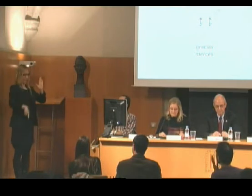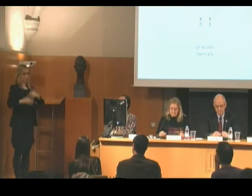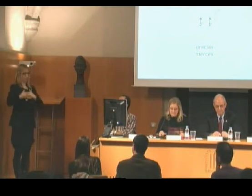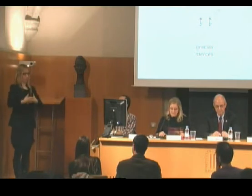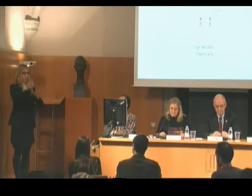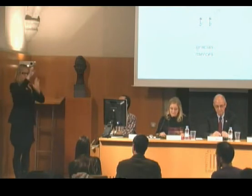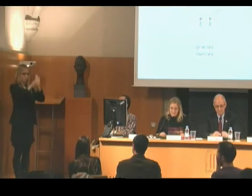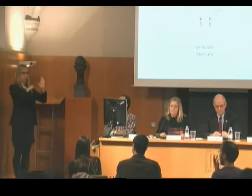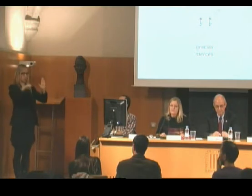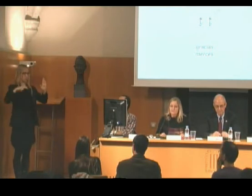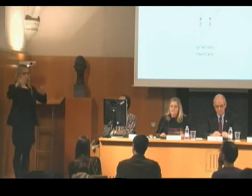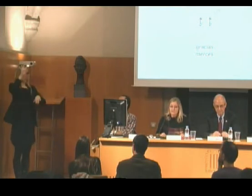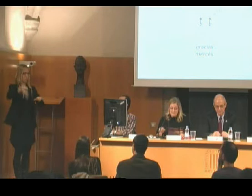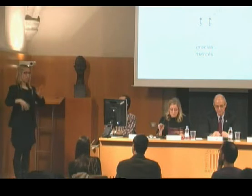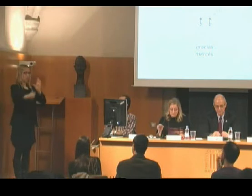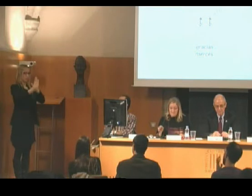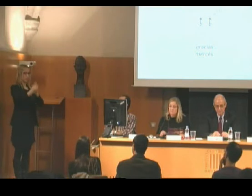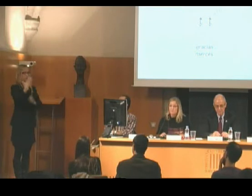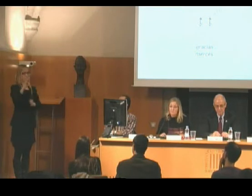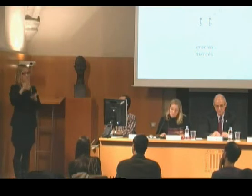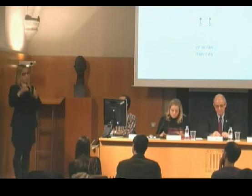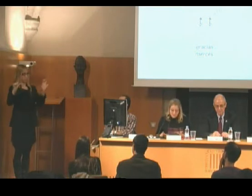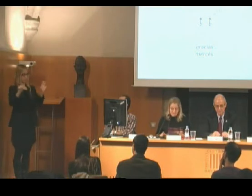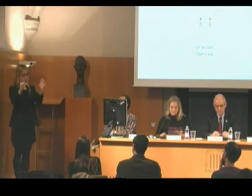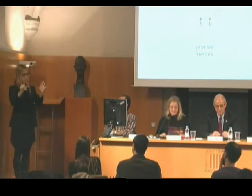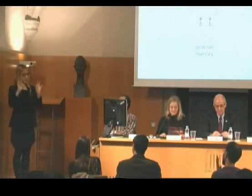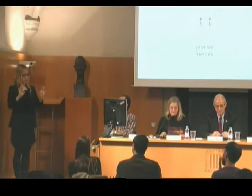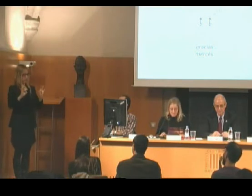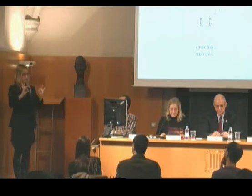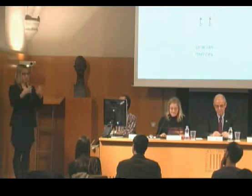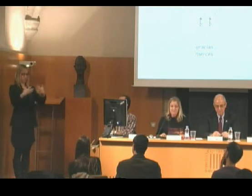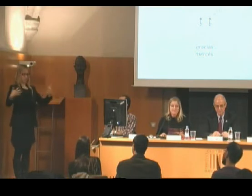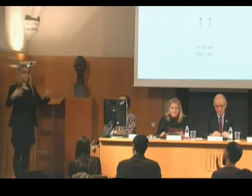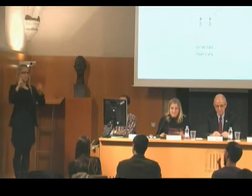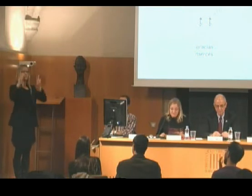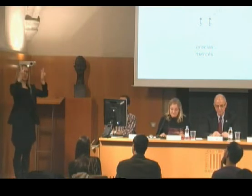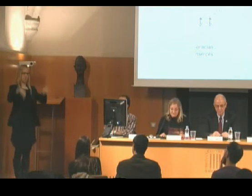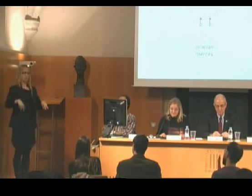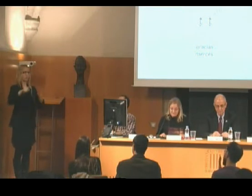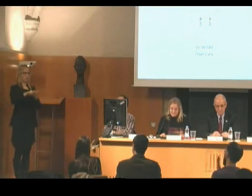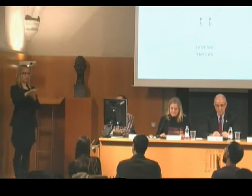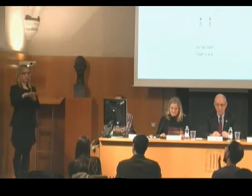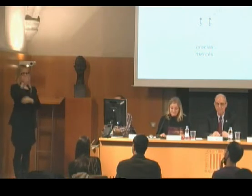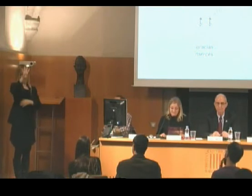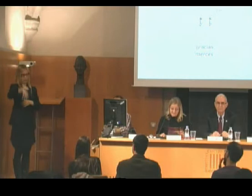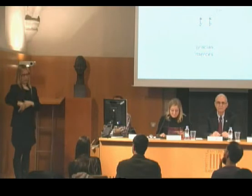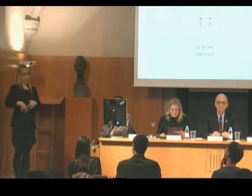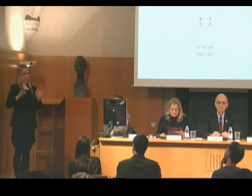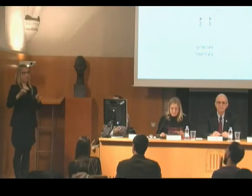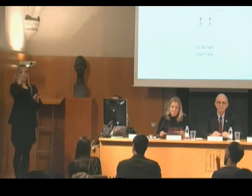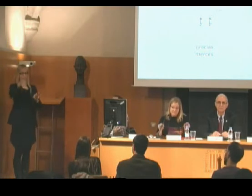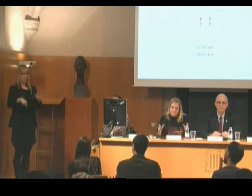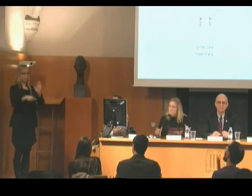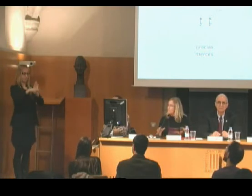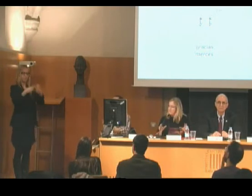de Catalunya, que en el seu article 50.6 reconeix la llengua de signes catalana i